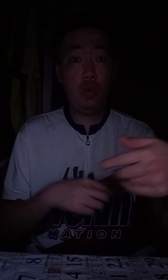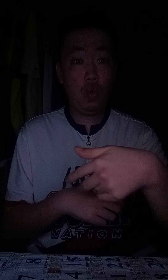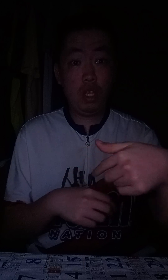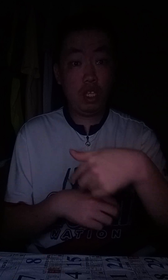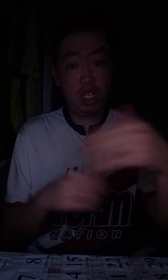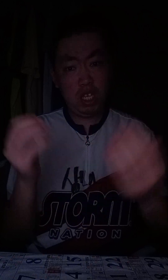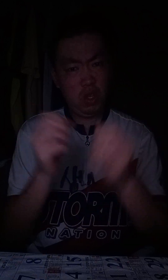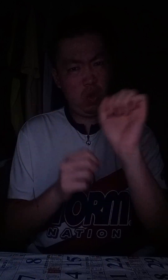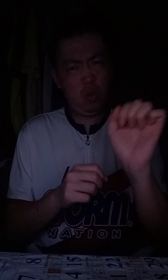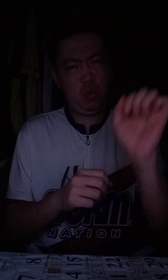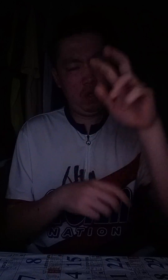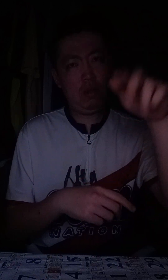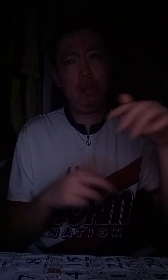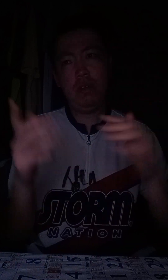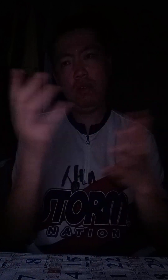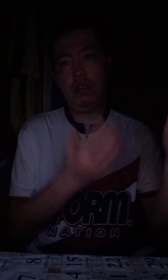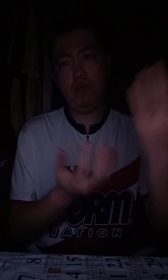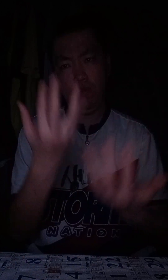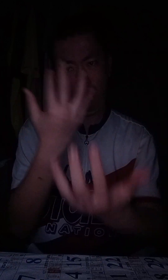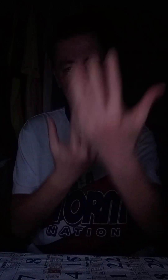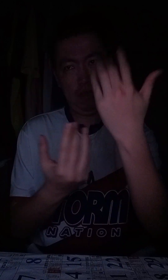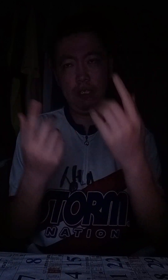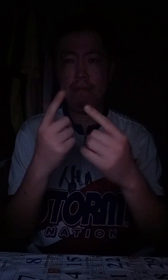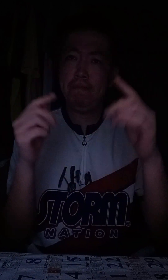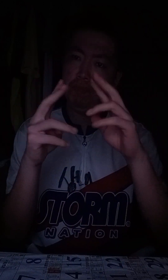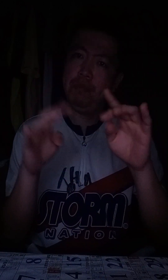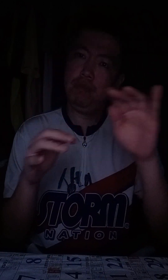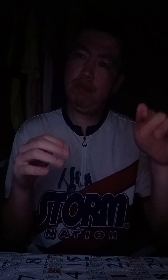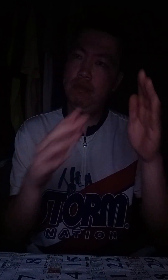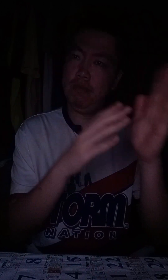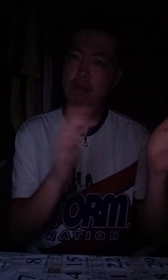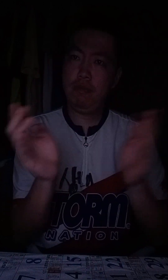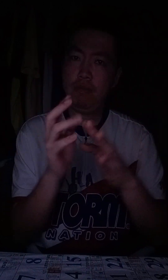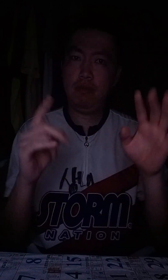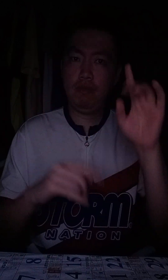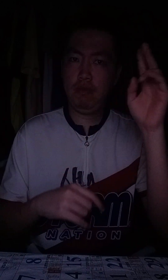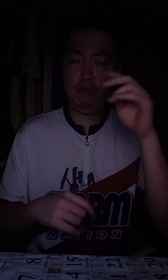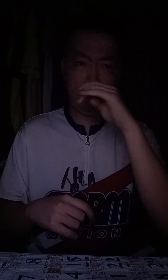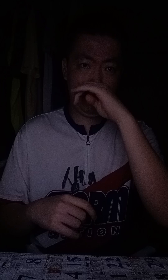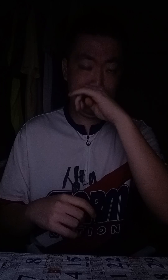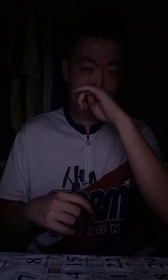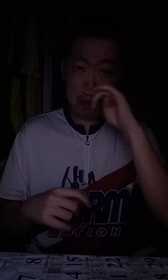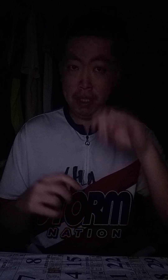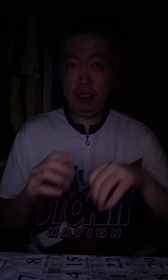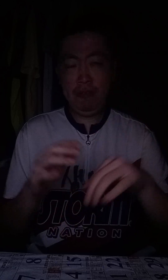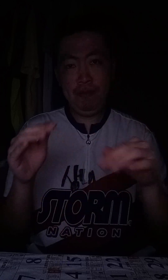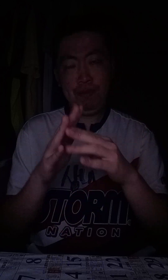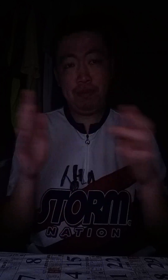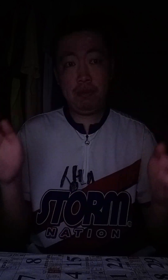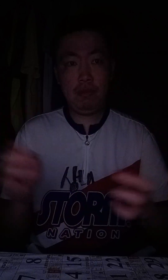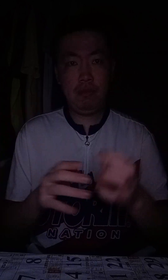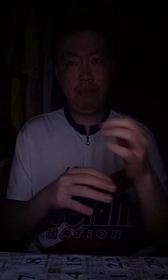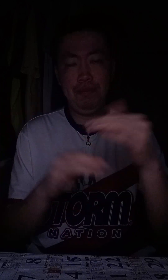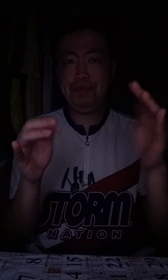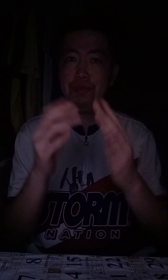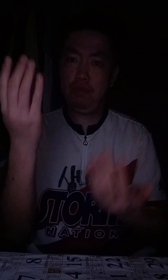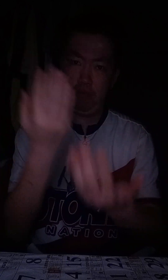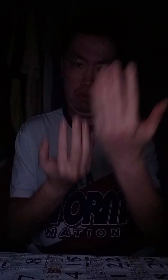소나타 차량에서 원인을 알 수 없는 불이 나 390만 원의 재산 피해가 났습니다. 경찰과 소방당국은 정확한 화재 원인을